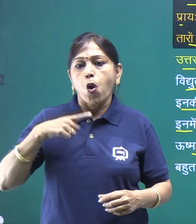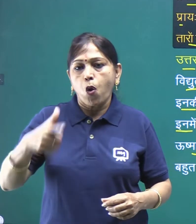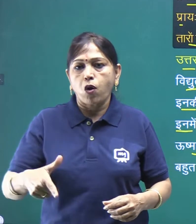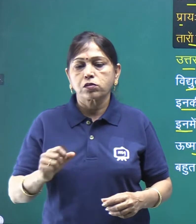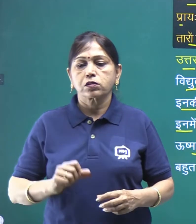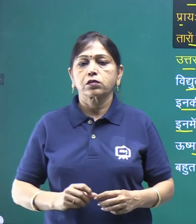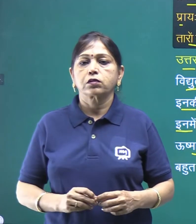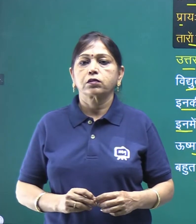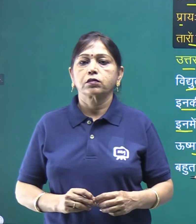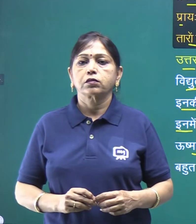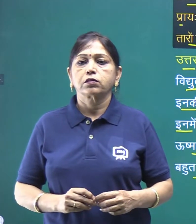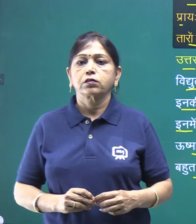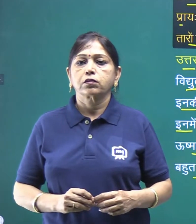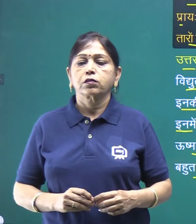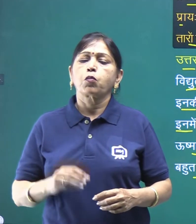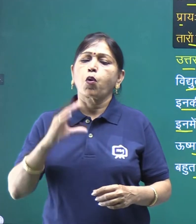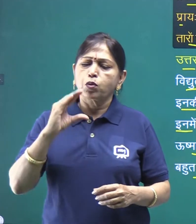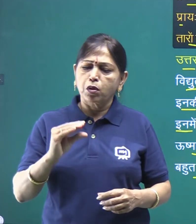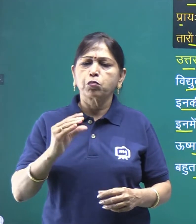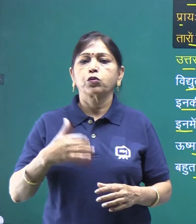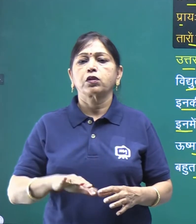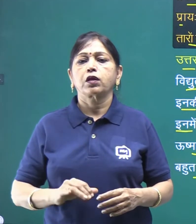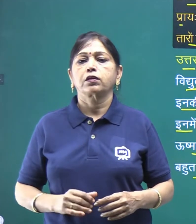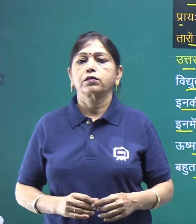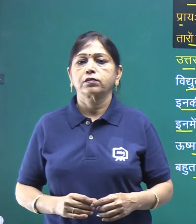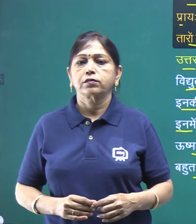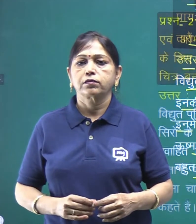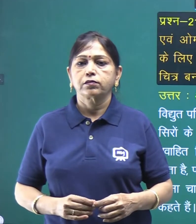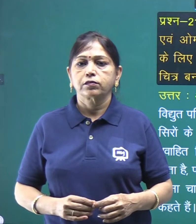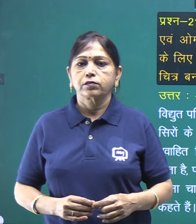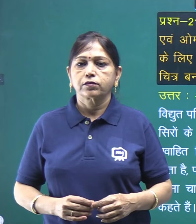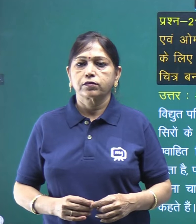क्षय बहुत कम होता है।